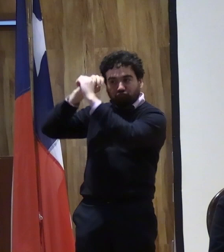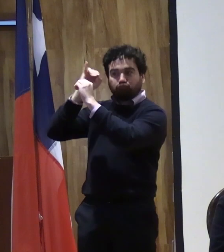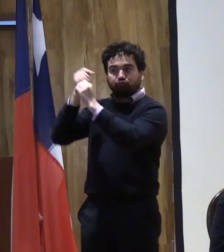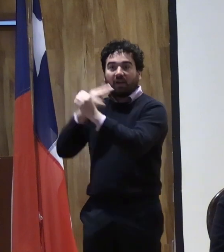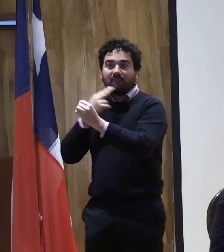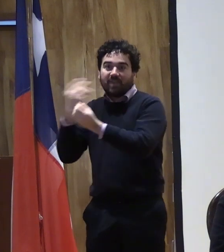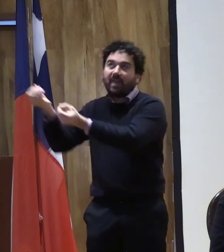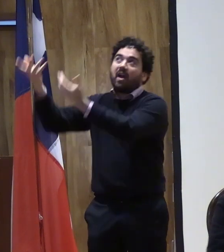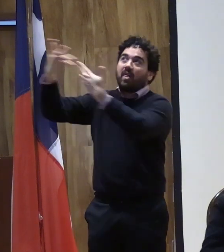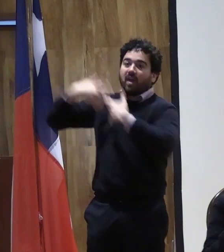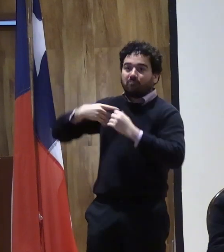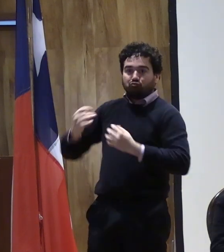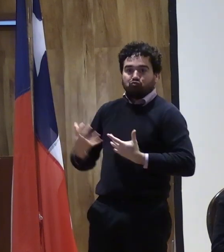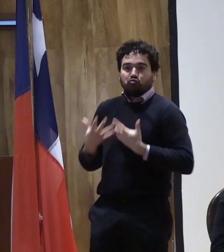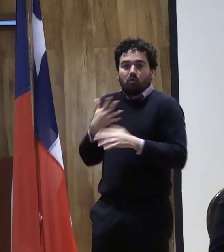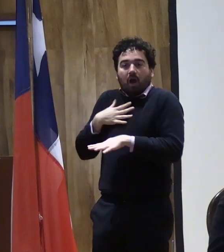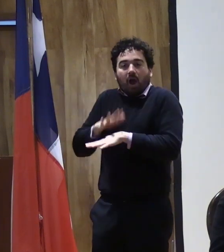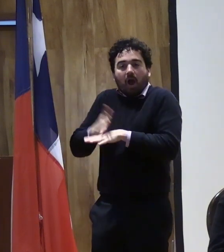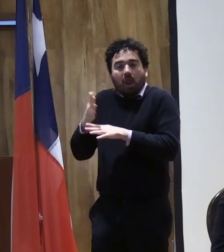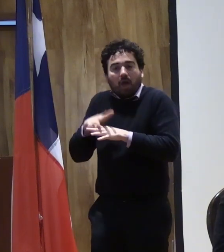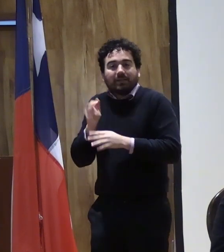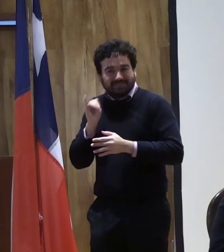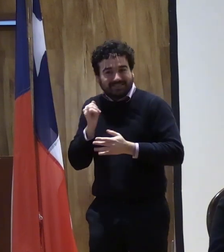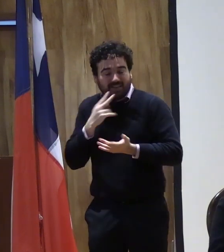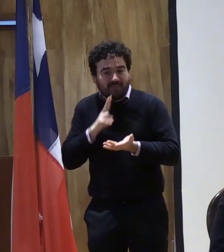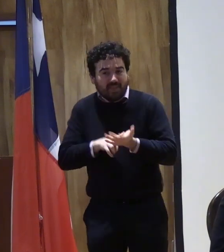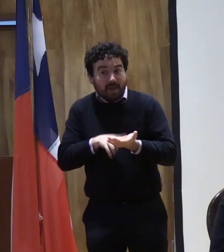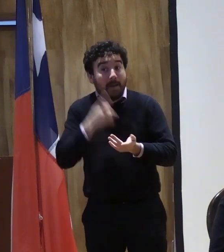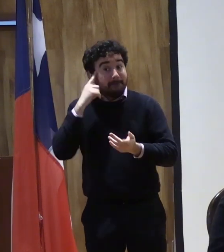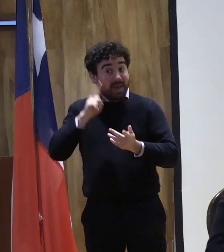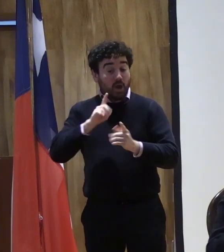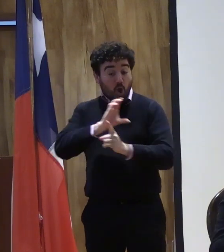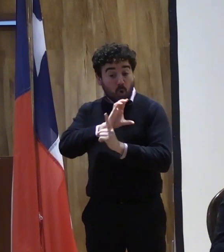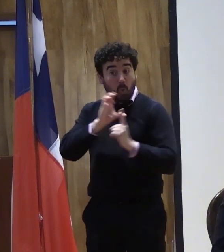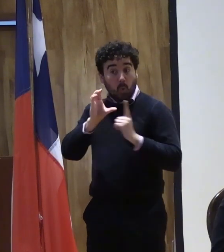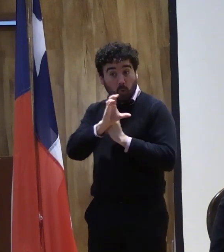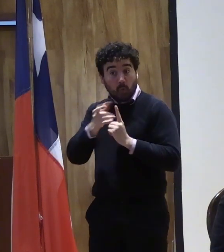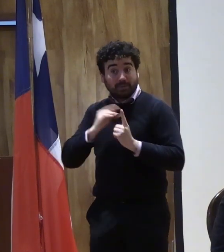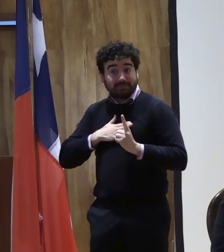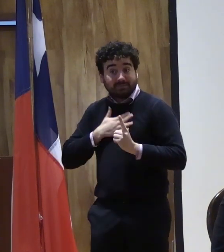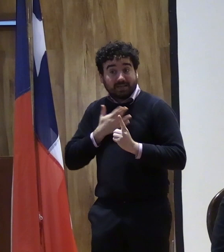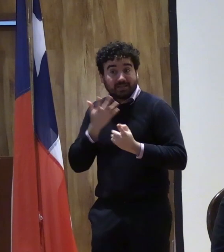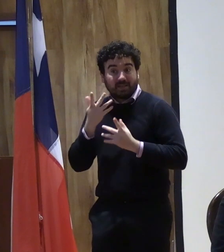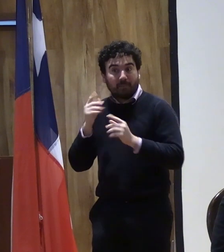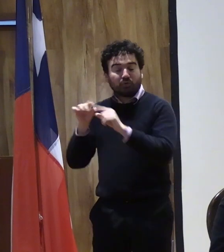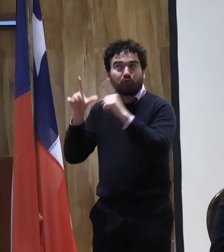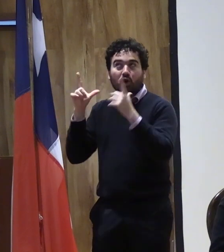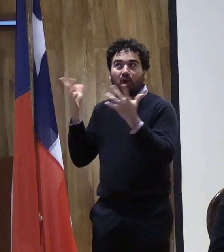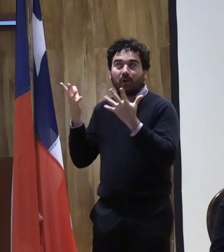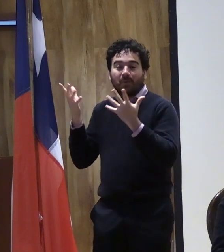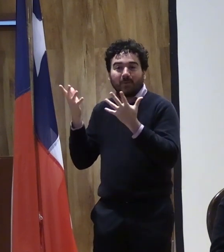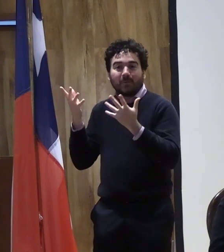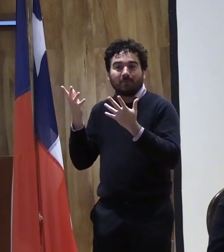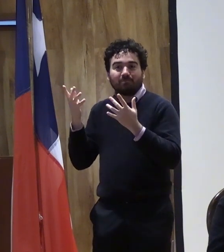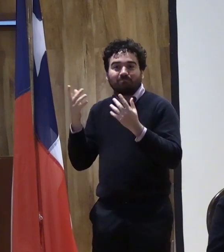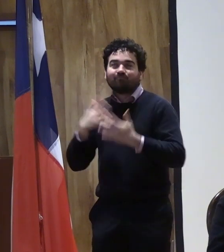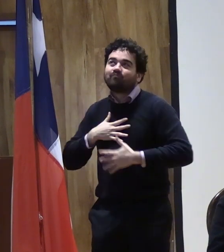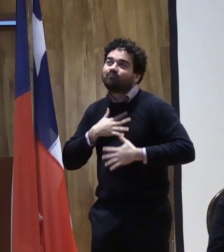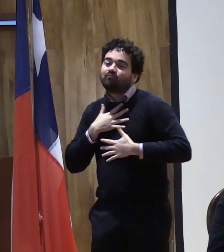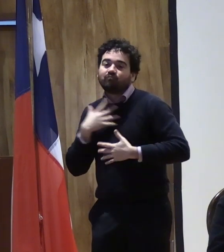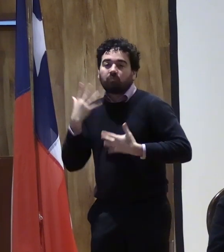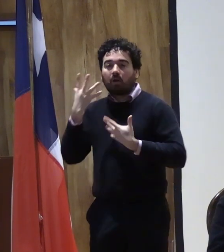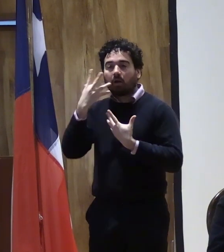vida, pero culturalmente el Sol es y va a ser, creo yo, algo que llama,